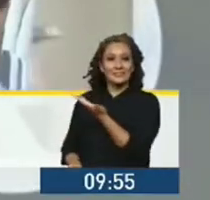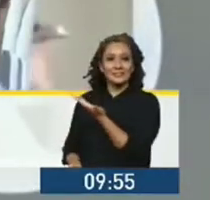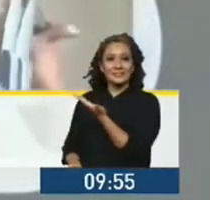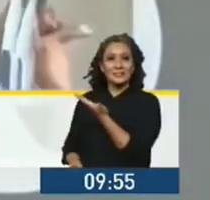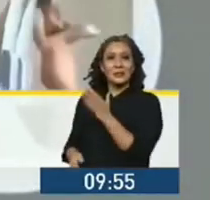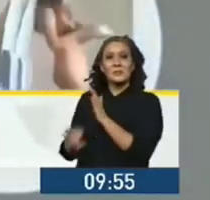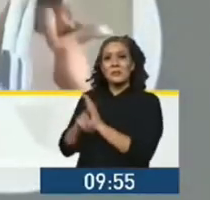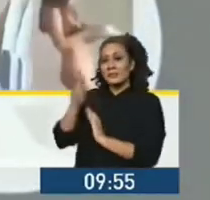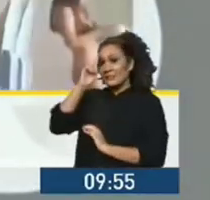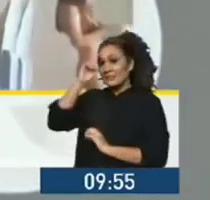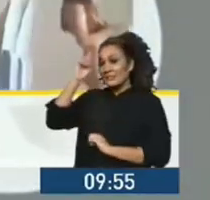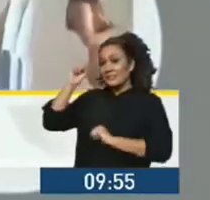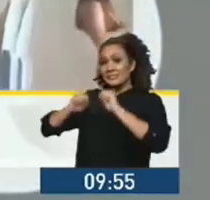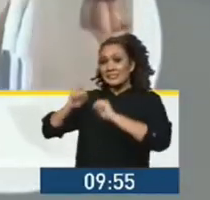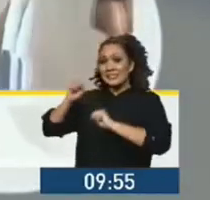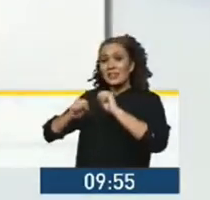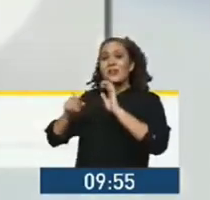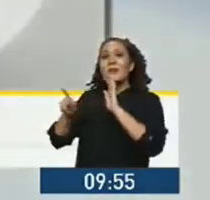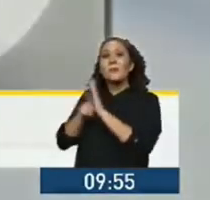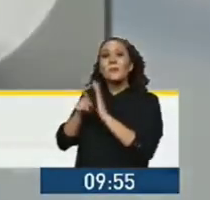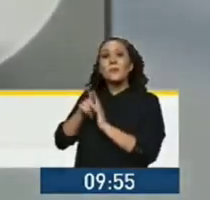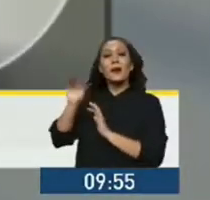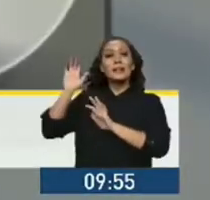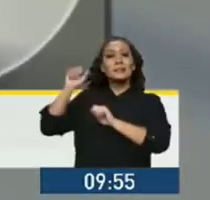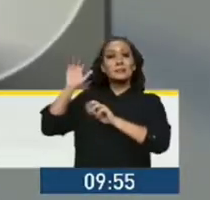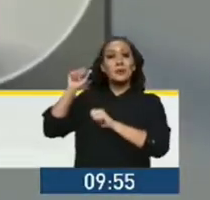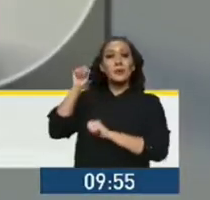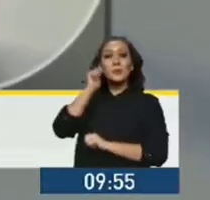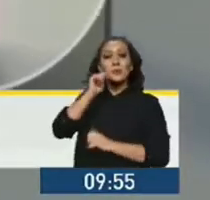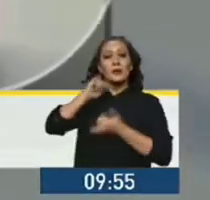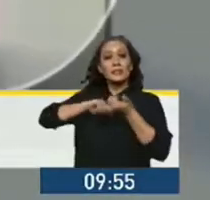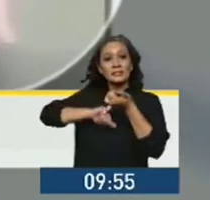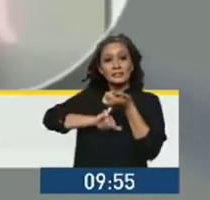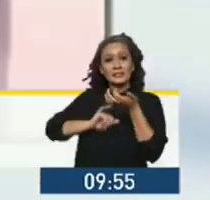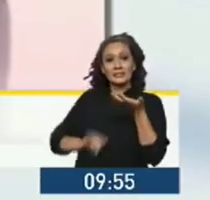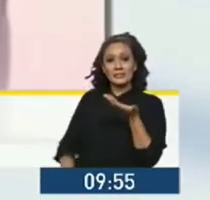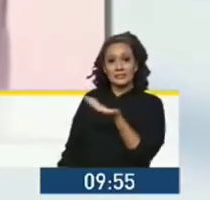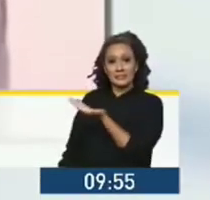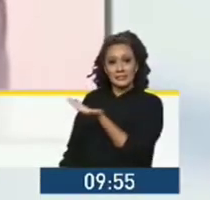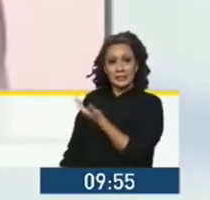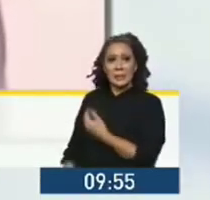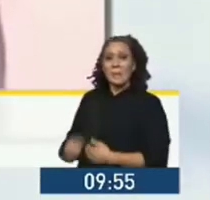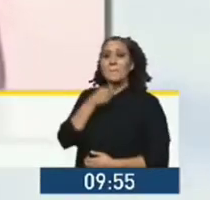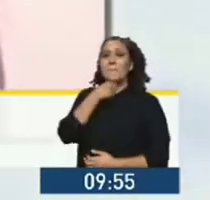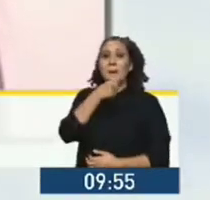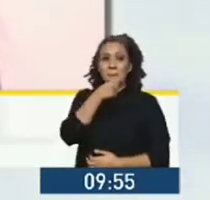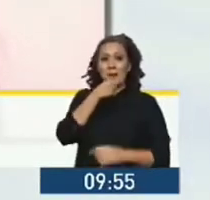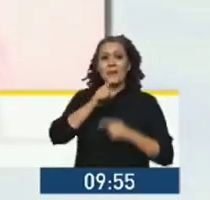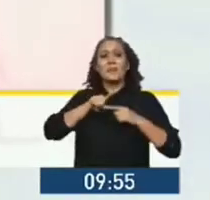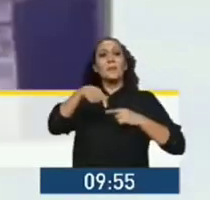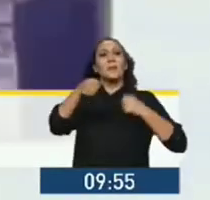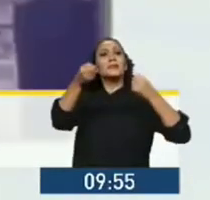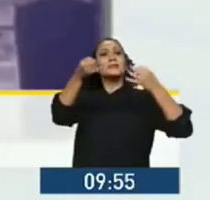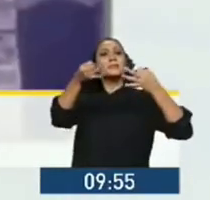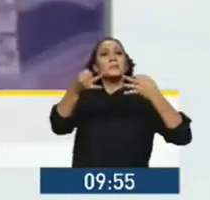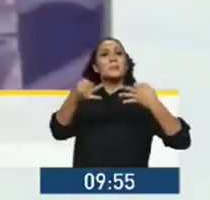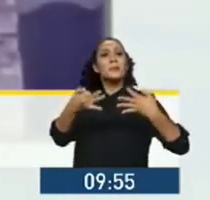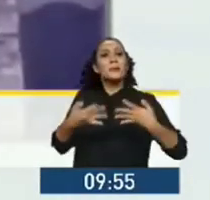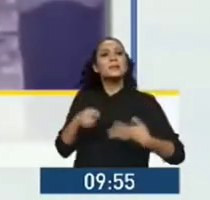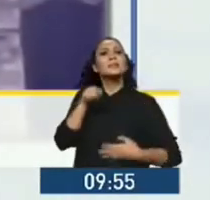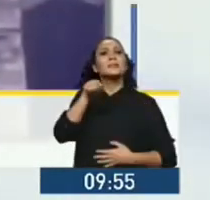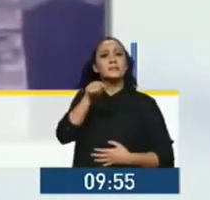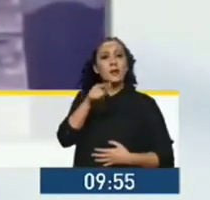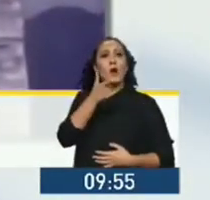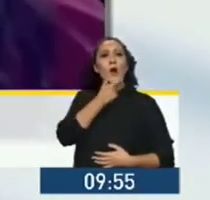TV espanhola. A amante flagrada é repórter e se explicou dizendo que o apresentador